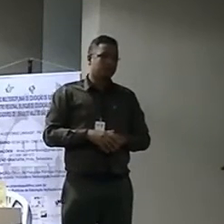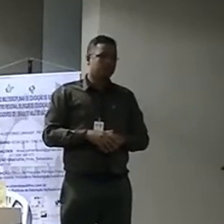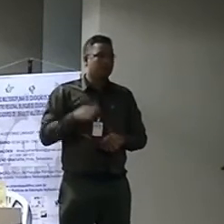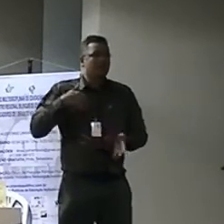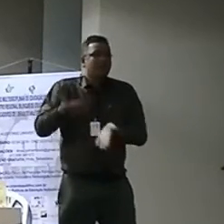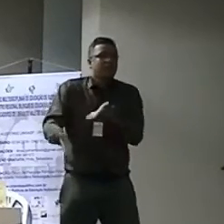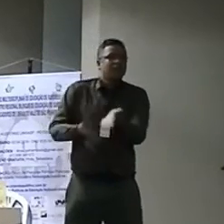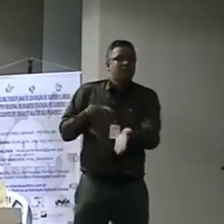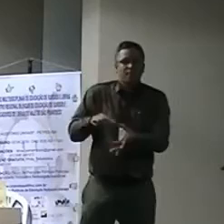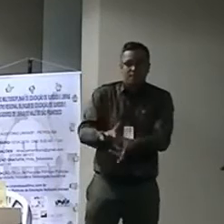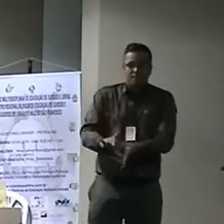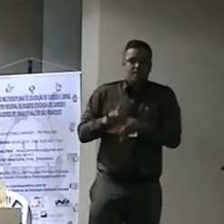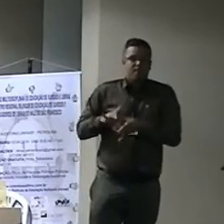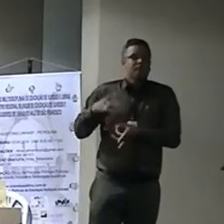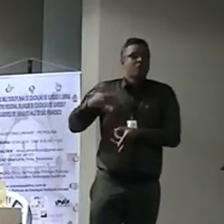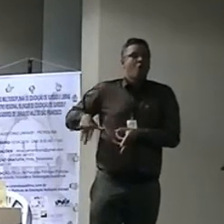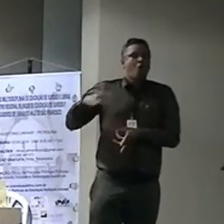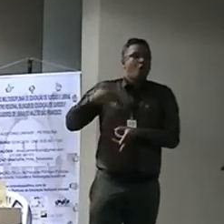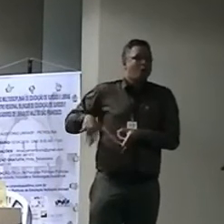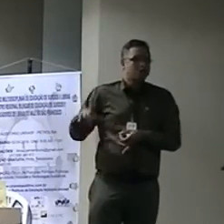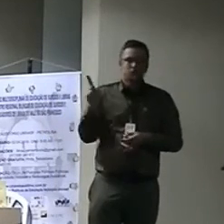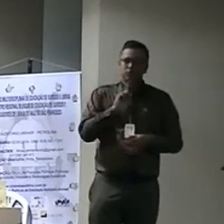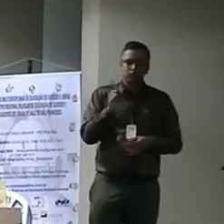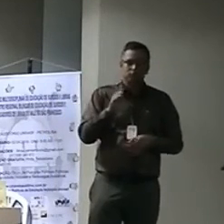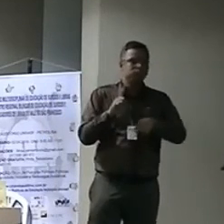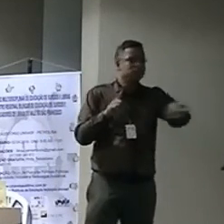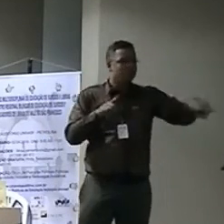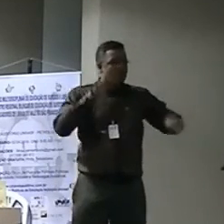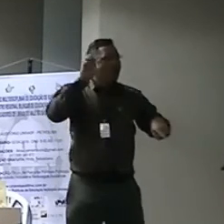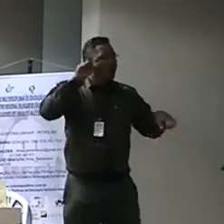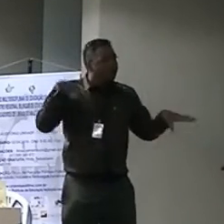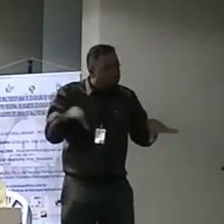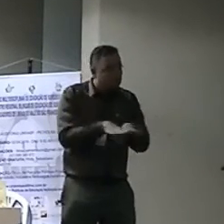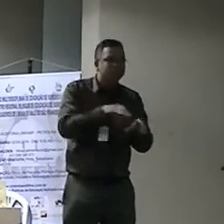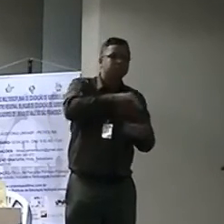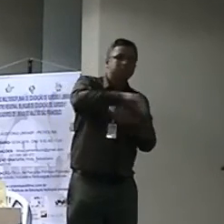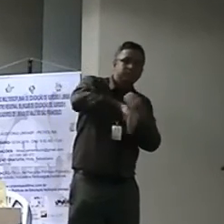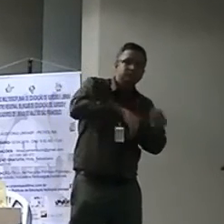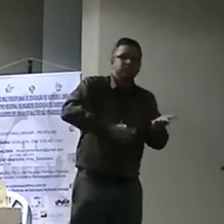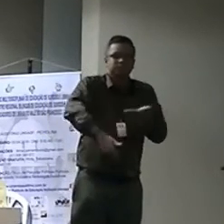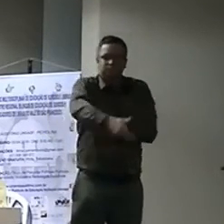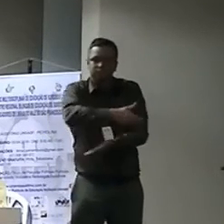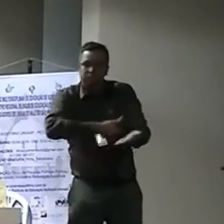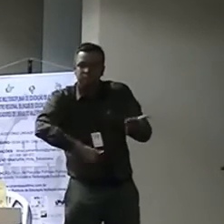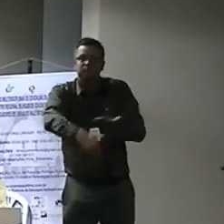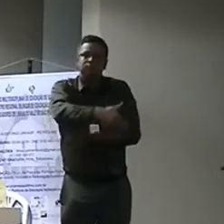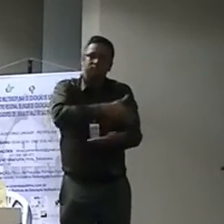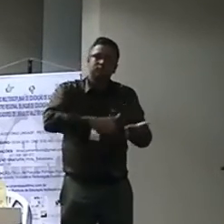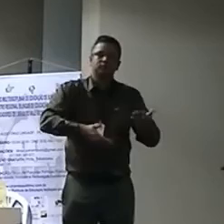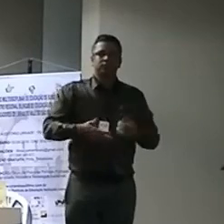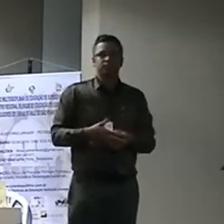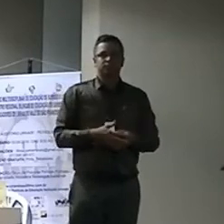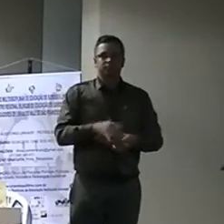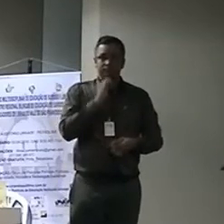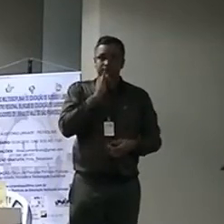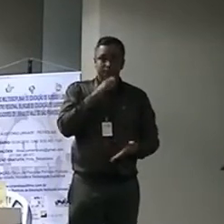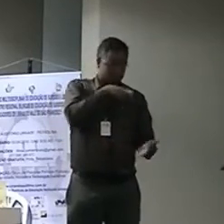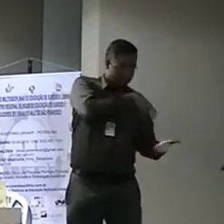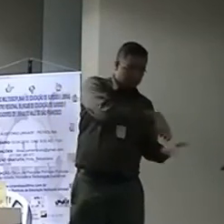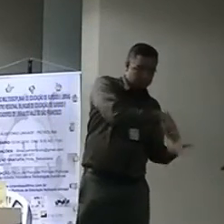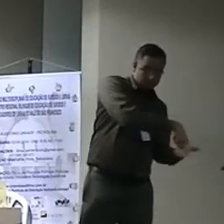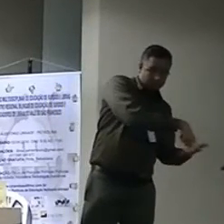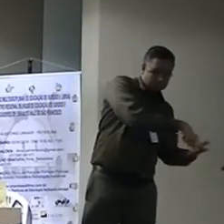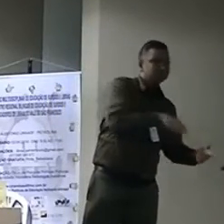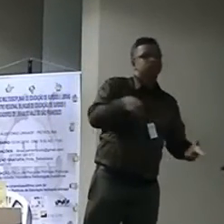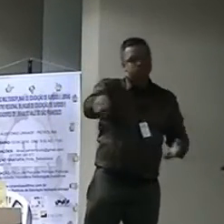com a criança também que ouve. Então essa situação do exemplo também. Se eu tenho que colocar de castigo, eu tenho que colocar